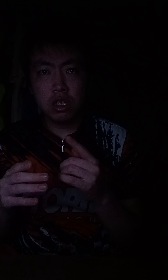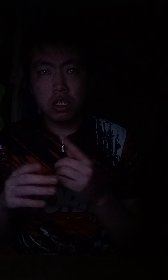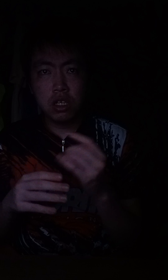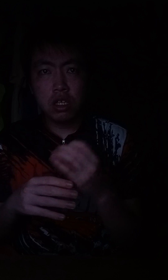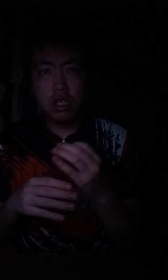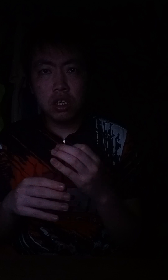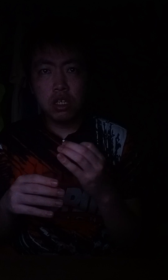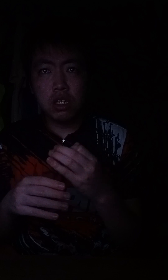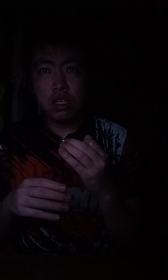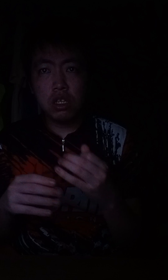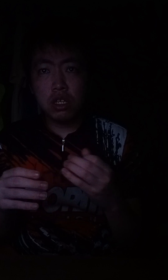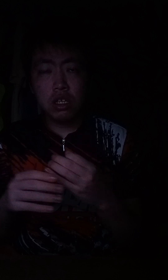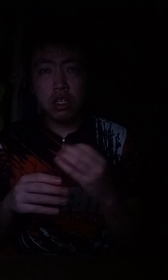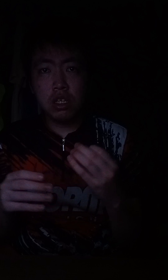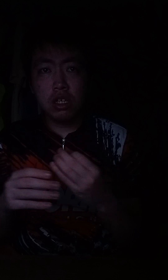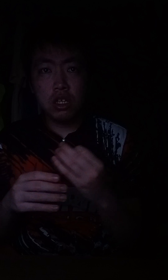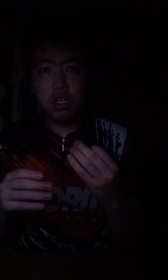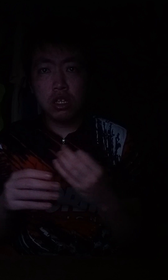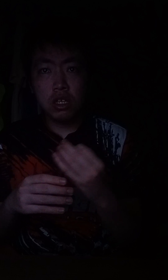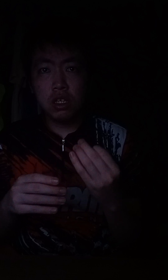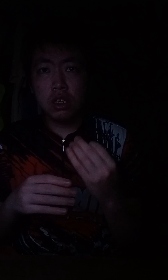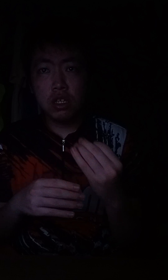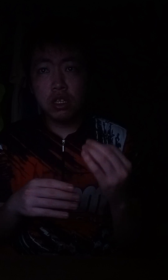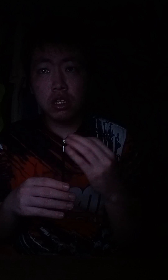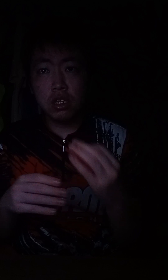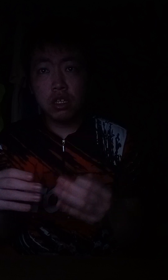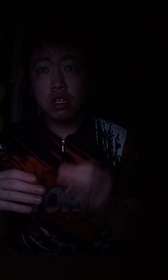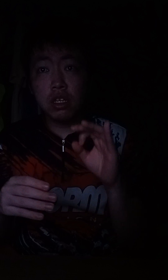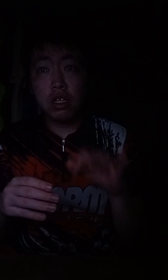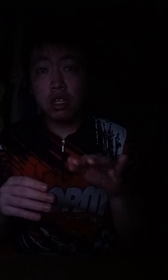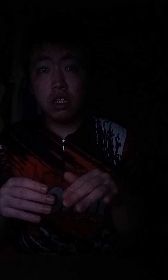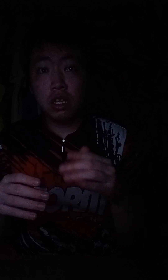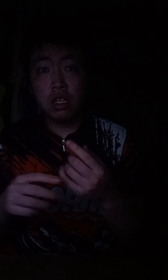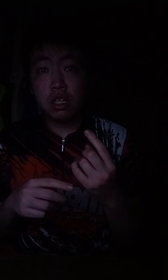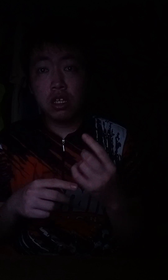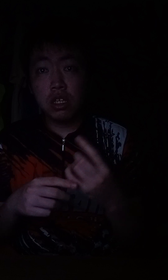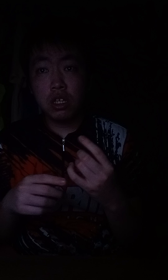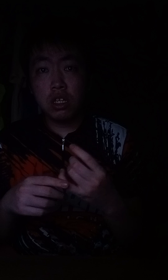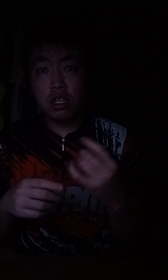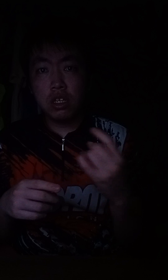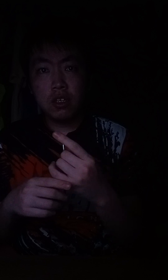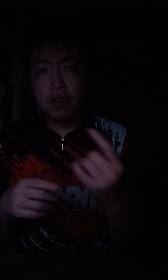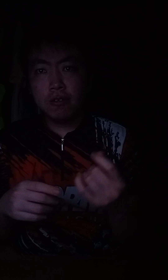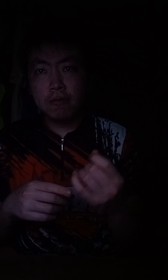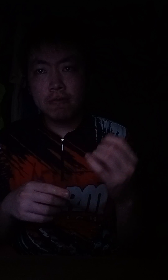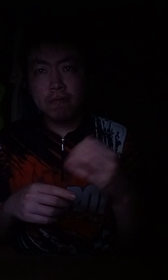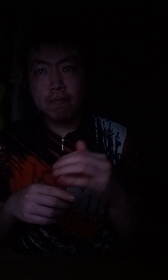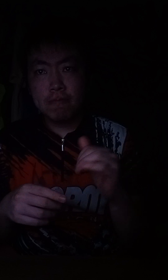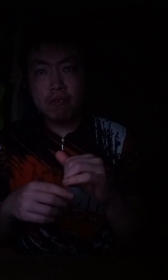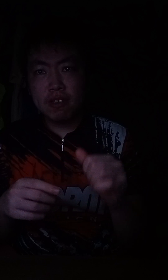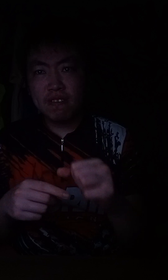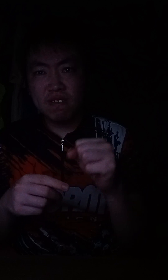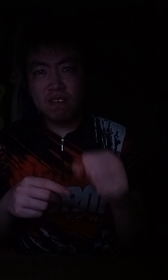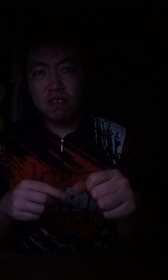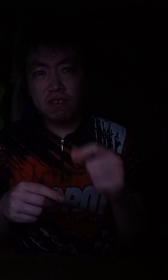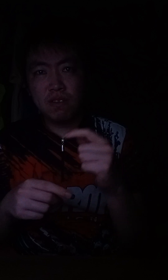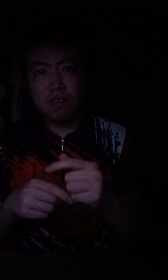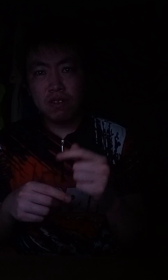지적했습니다. 반면 일부이긴 하지만 발로 레버를 내리는 사람이 있다는 걸 알게 된 뒤로 자신도 발을 사용한다는 누리꾼도